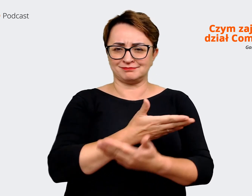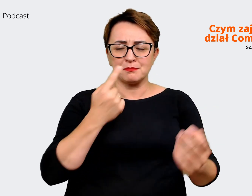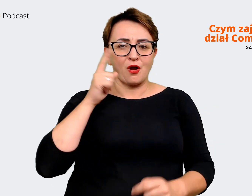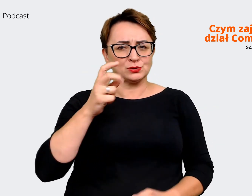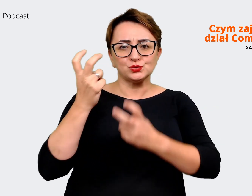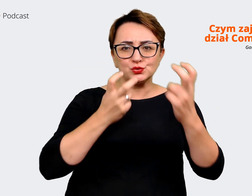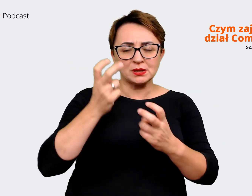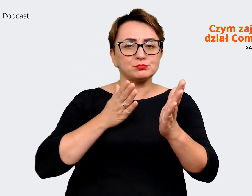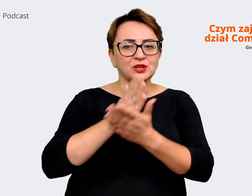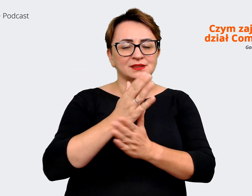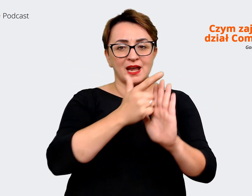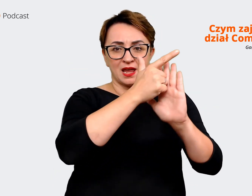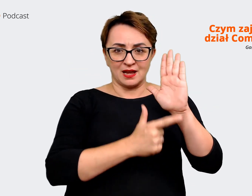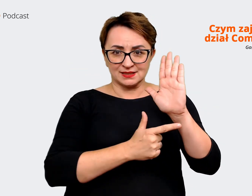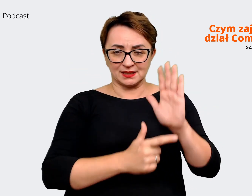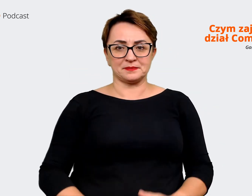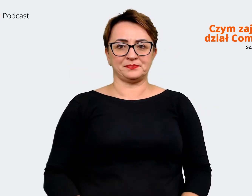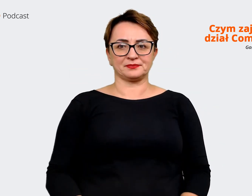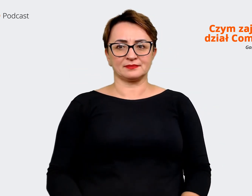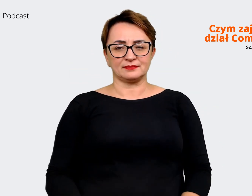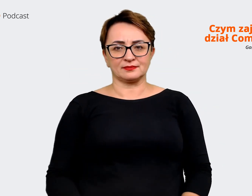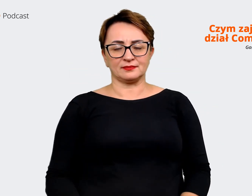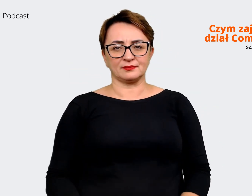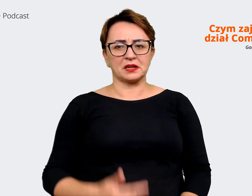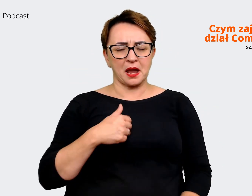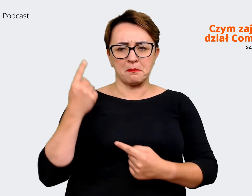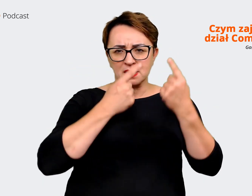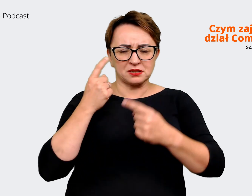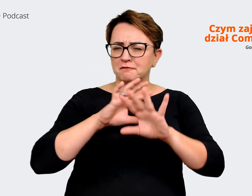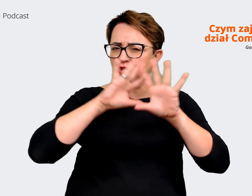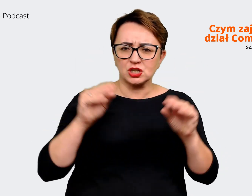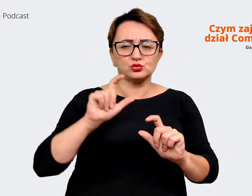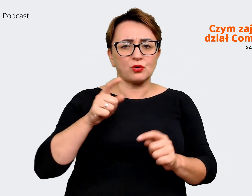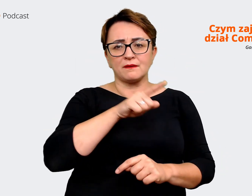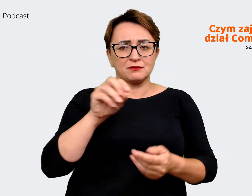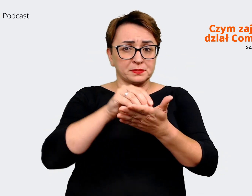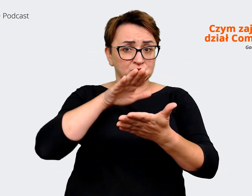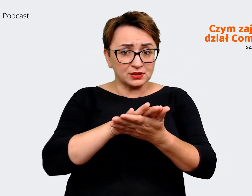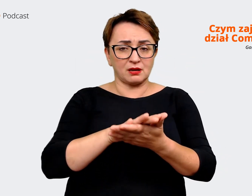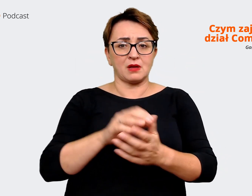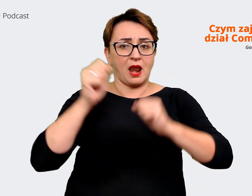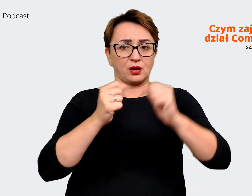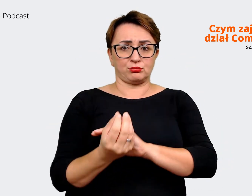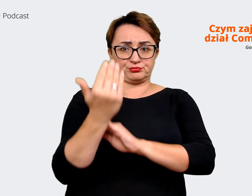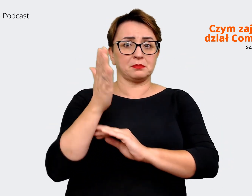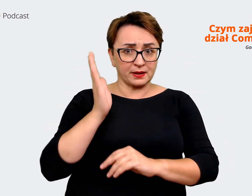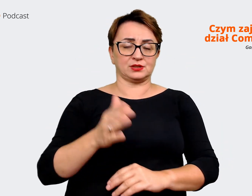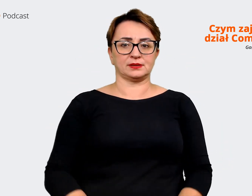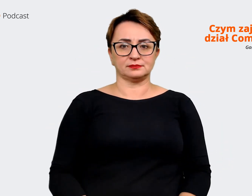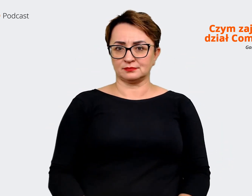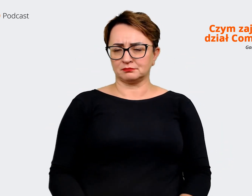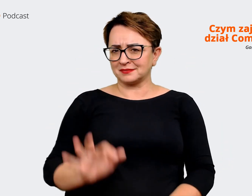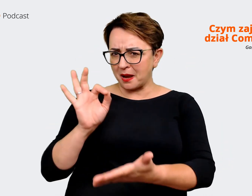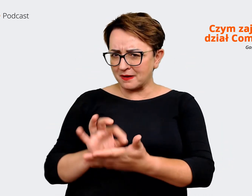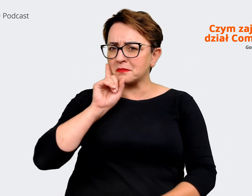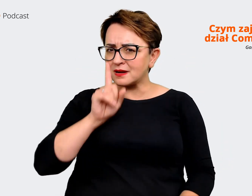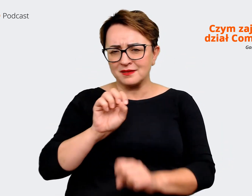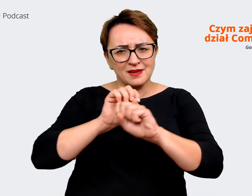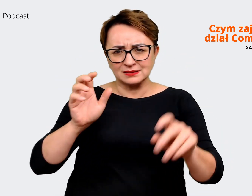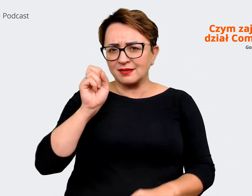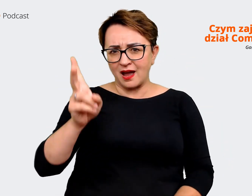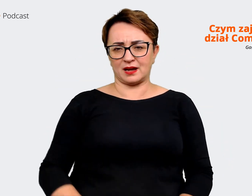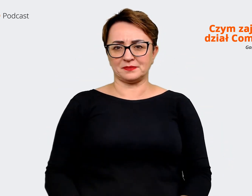kupuję różne cudowne rzeczy do remontu, które mam w domu, więc gniazdka, gniazdeczka i tego typu rzeczy. Myślę, że na Allegro da